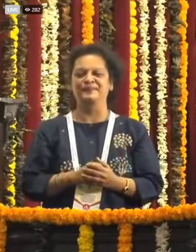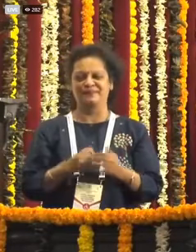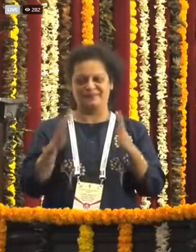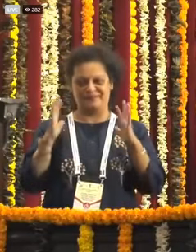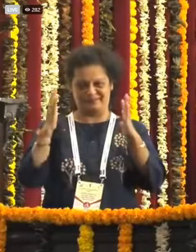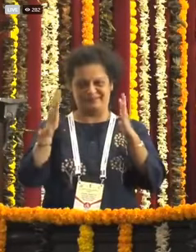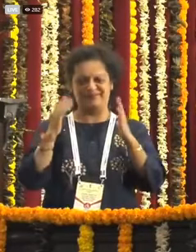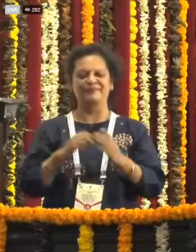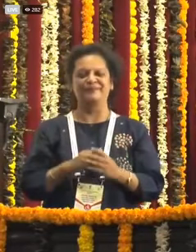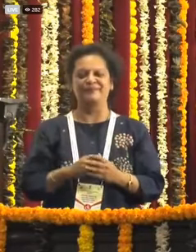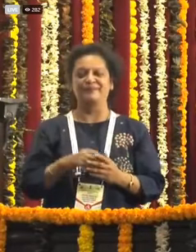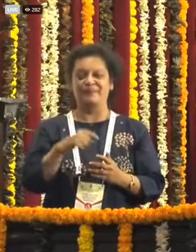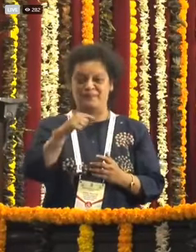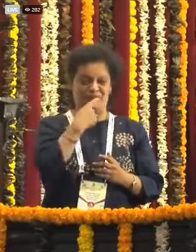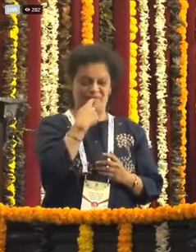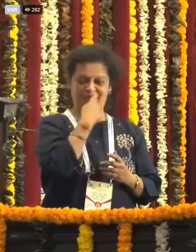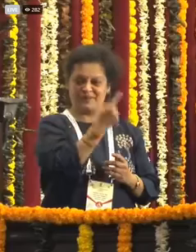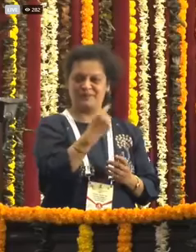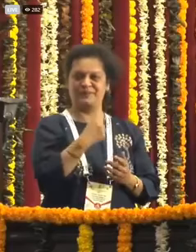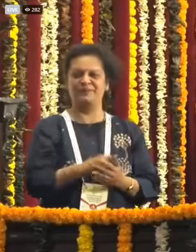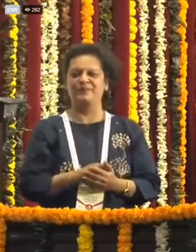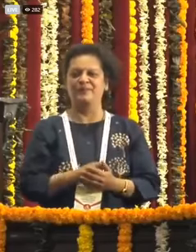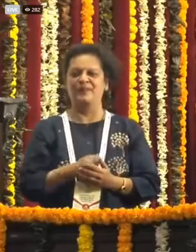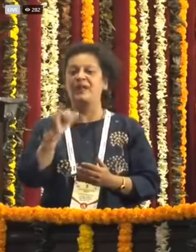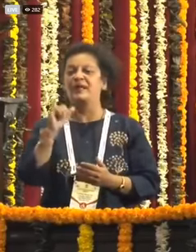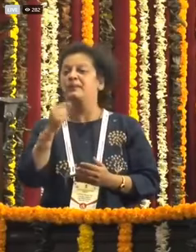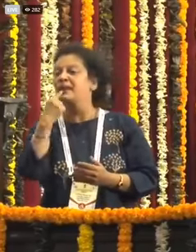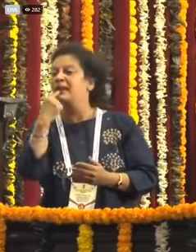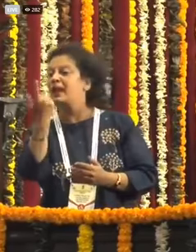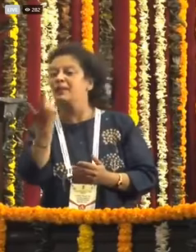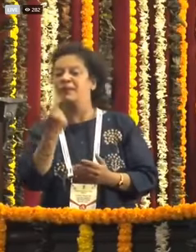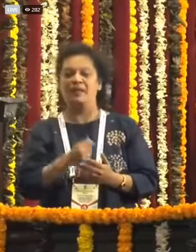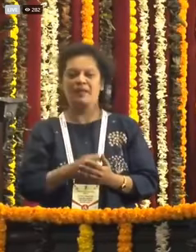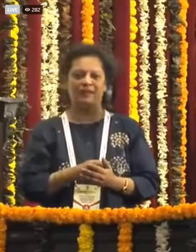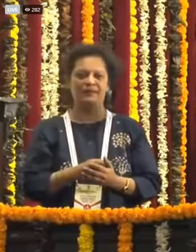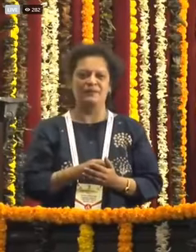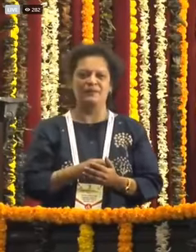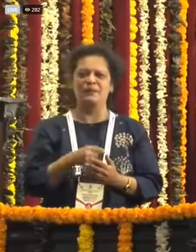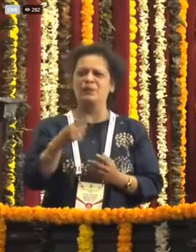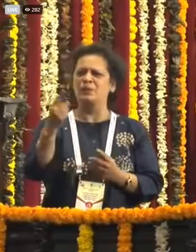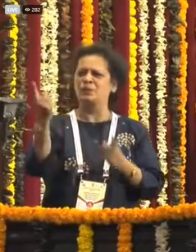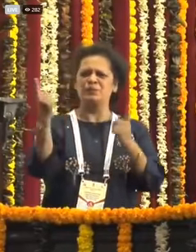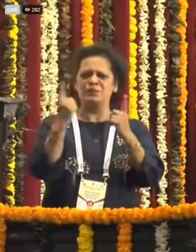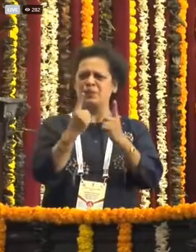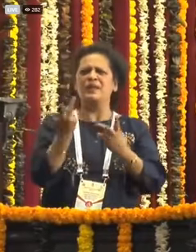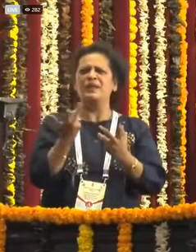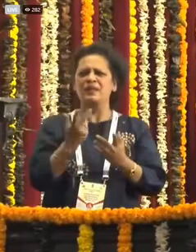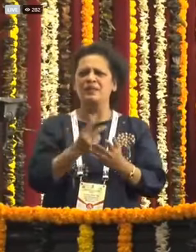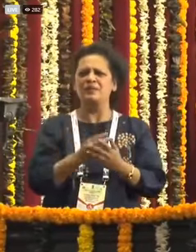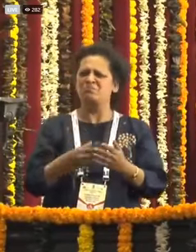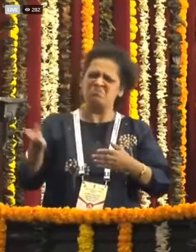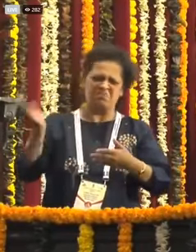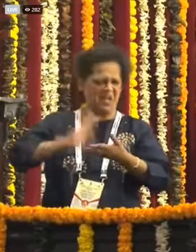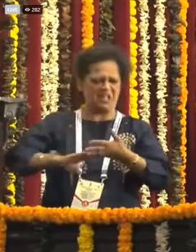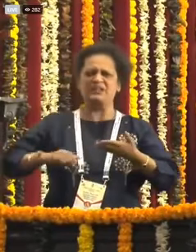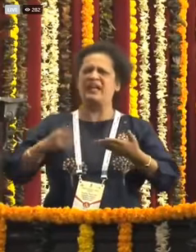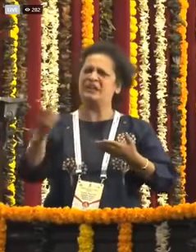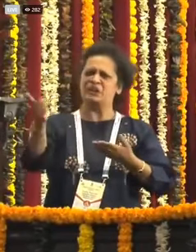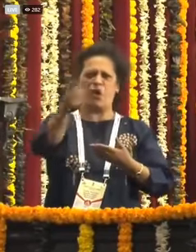आज आपल्याला मी सांगतो मगाशी यामिनीताई म्हणाल्या की यांच्यावर या मर्यादांवर मात